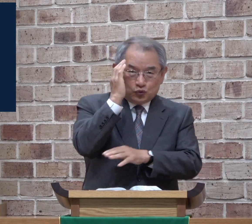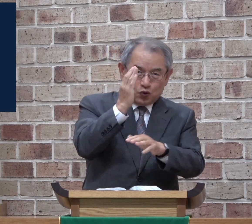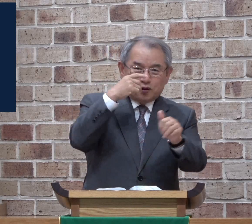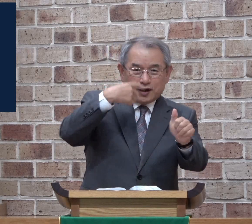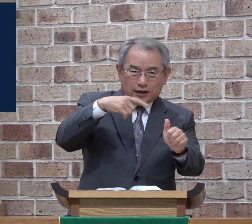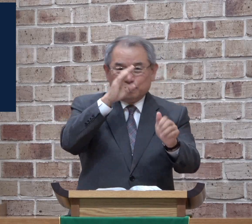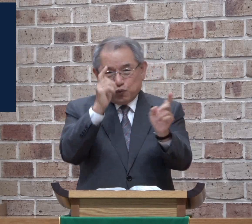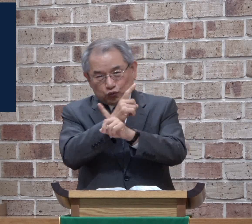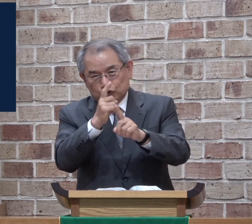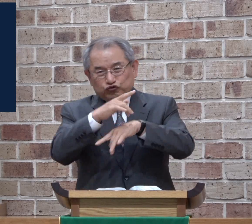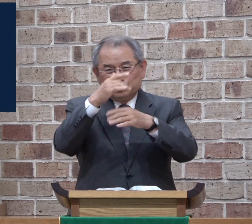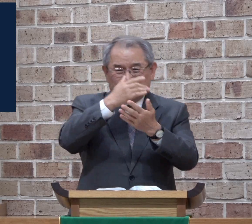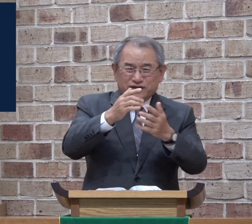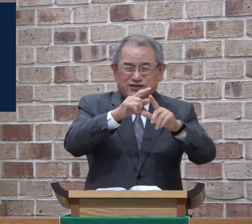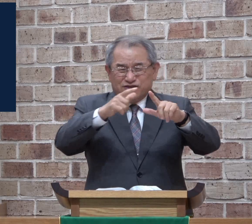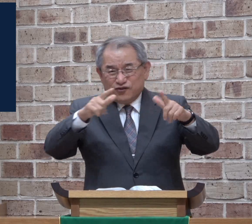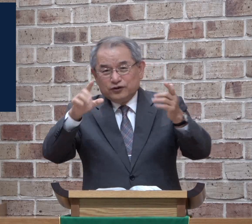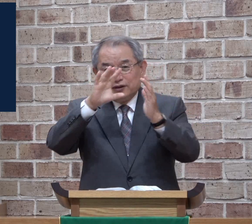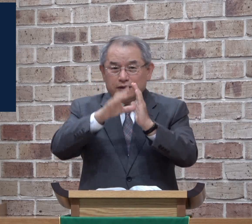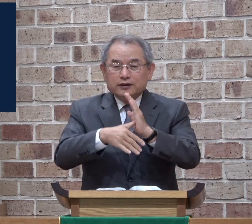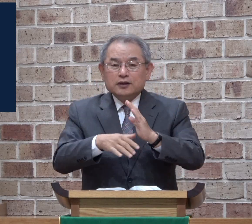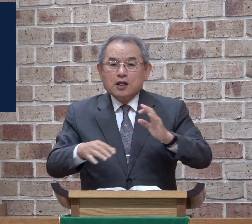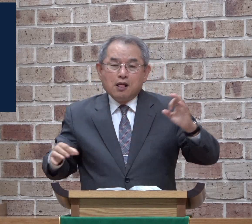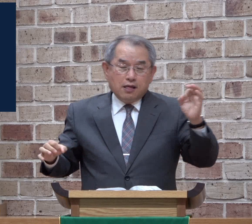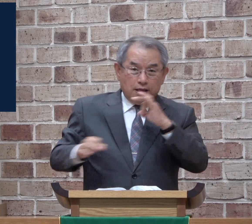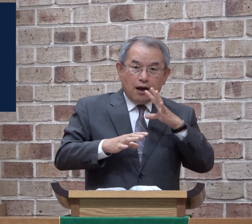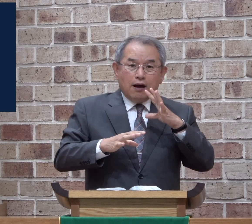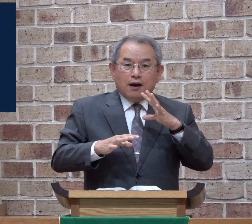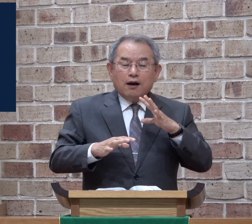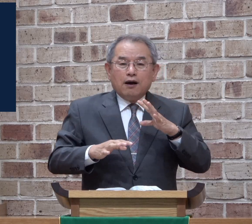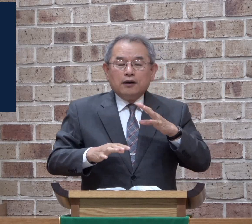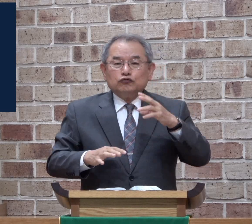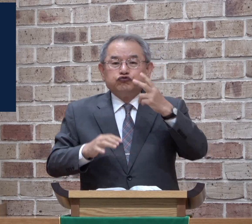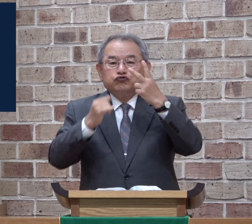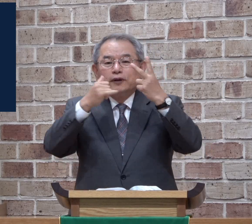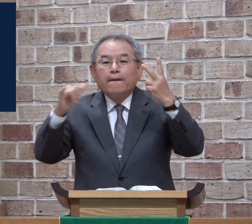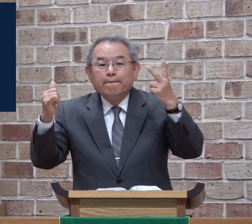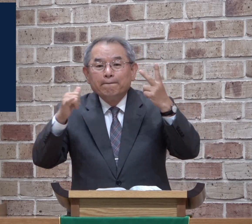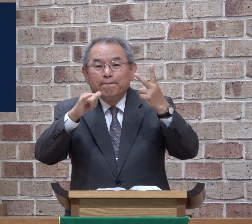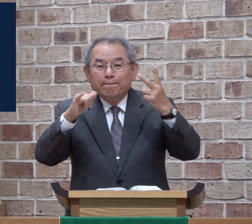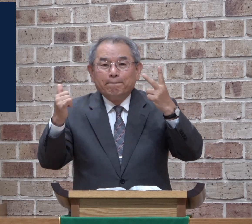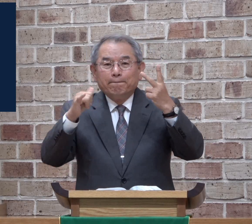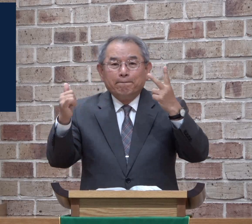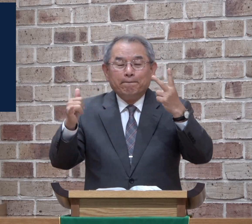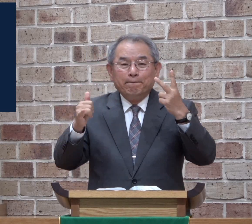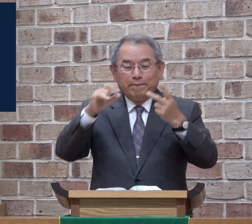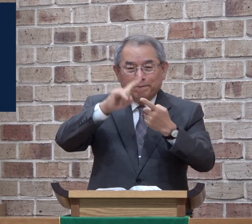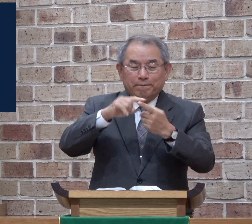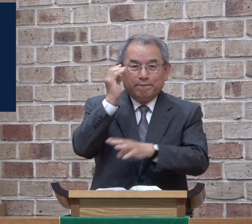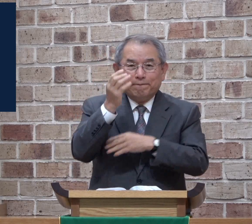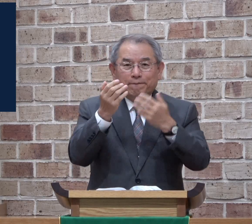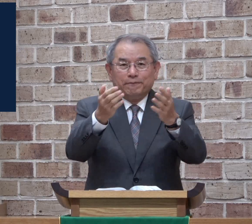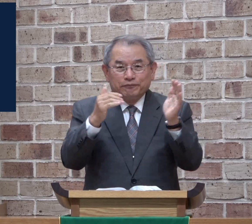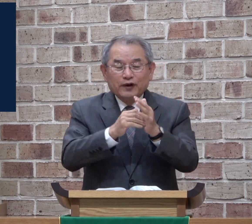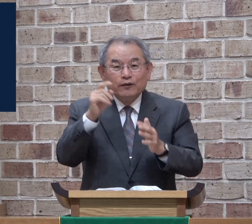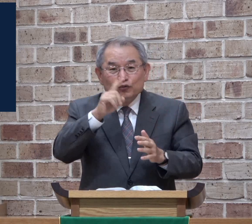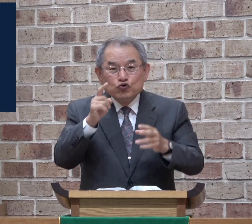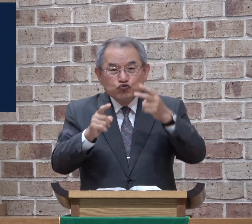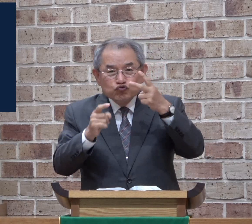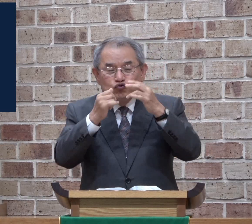예수님이 사역하시는 동안에 놀라운 두 사람이 대해서